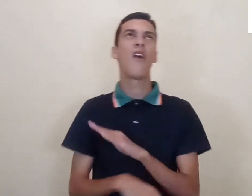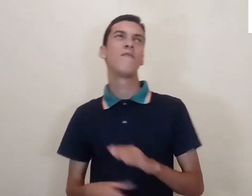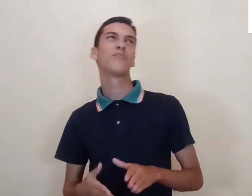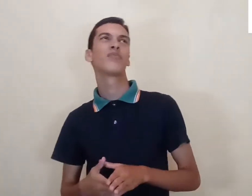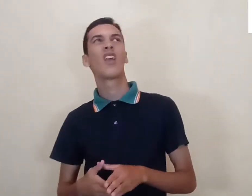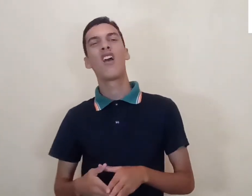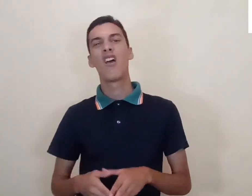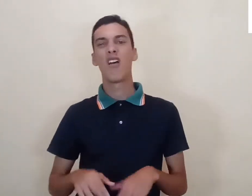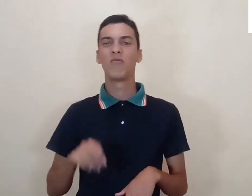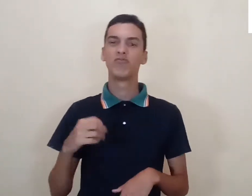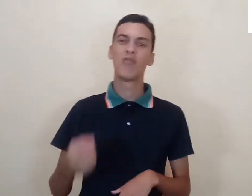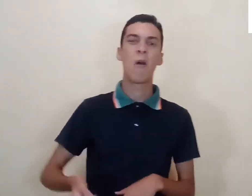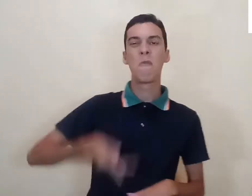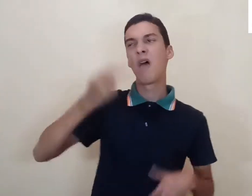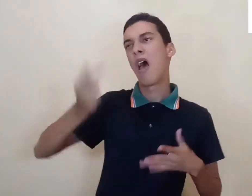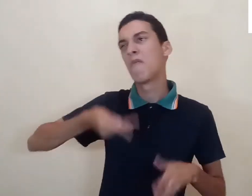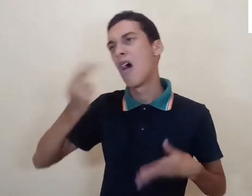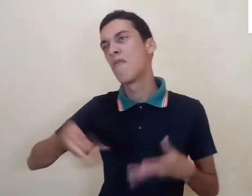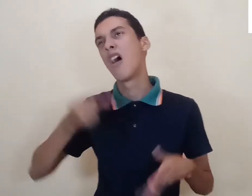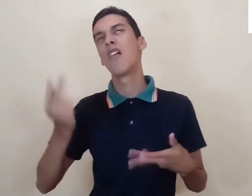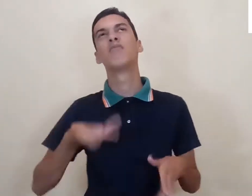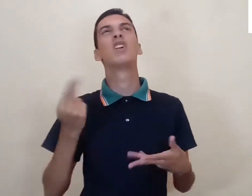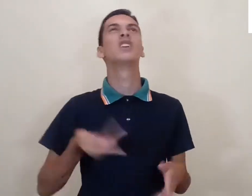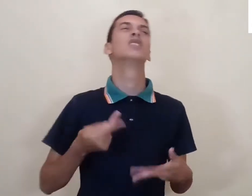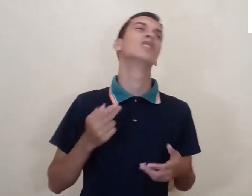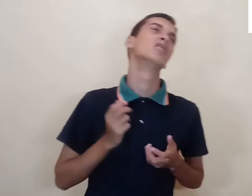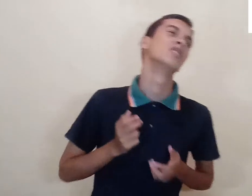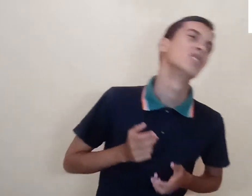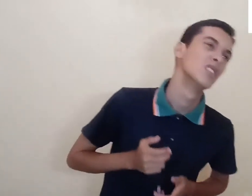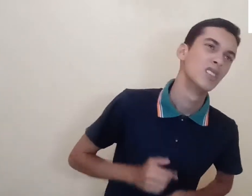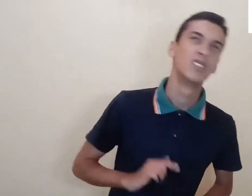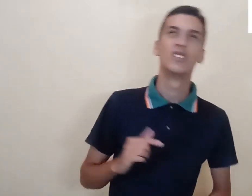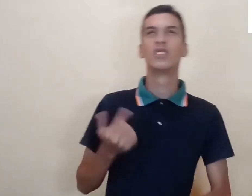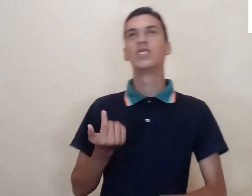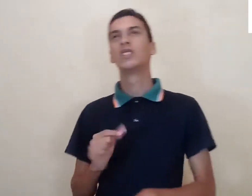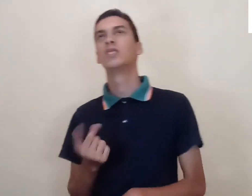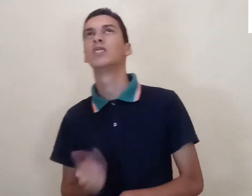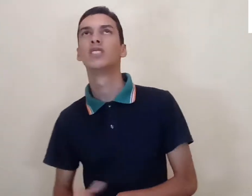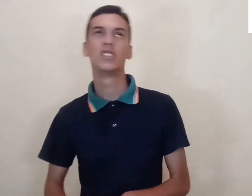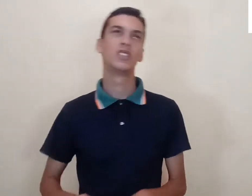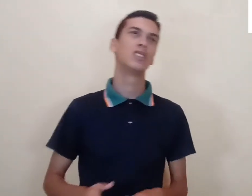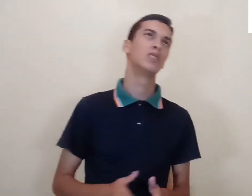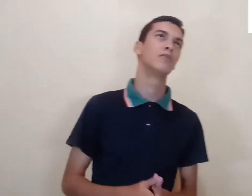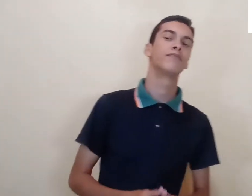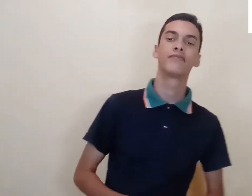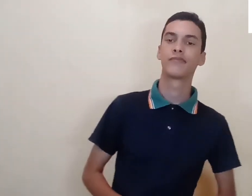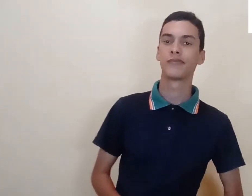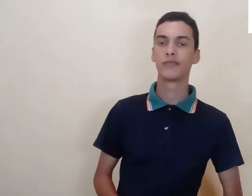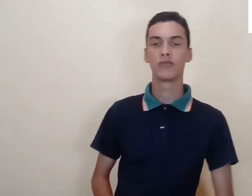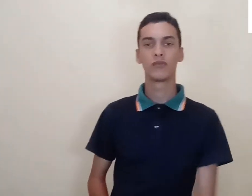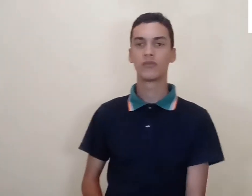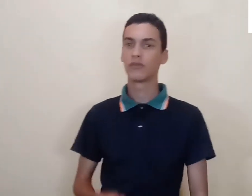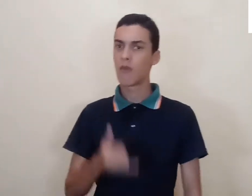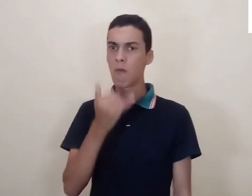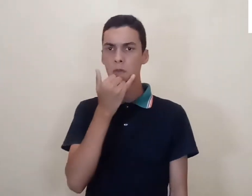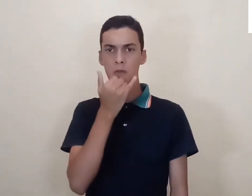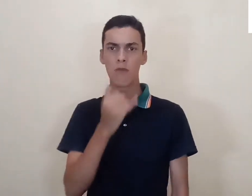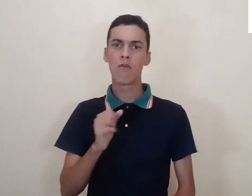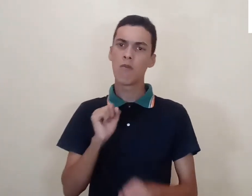uso português sinalizado, eu uso bimodalismo, que eu não consigo parar de fazer isso. Não dá certo